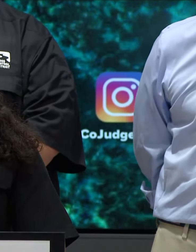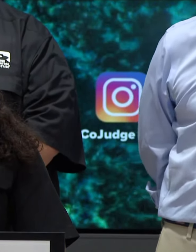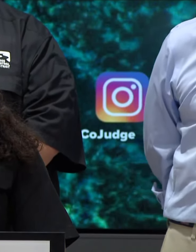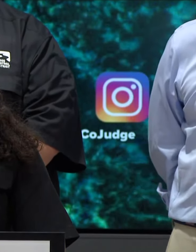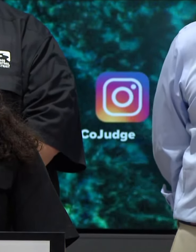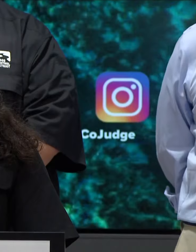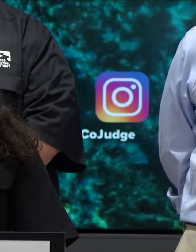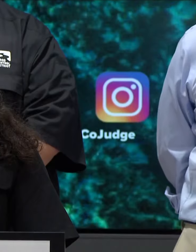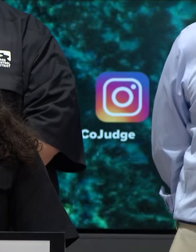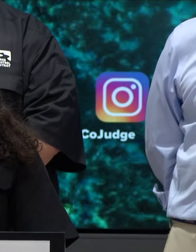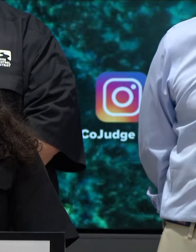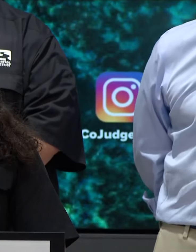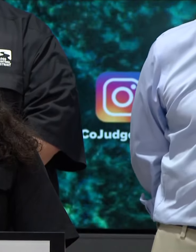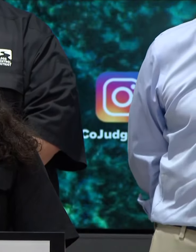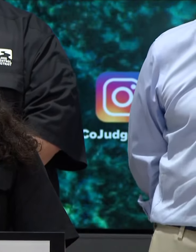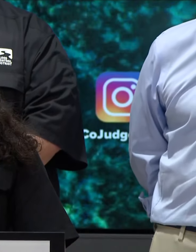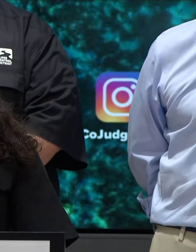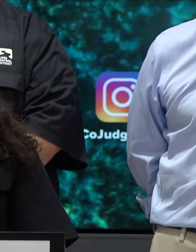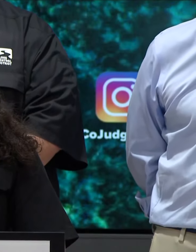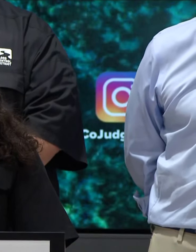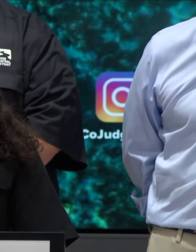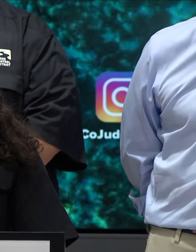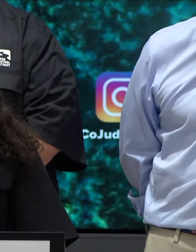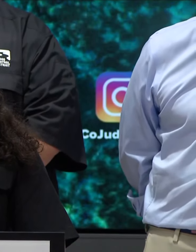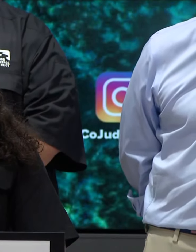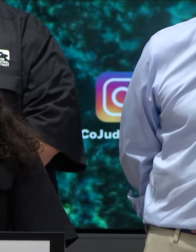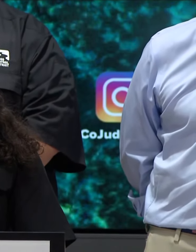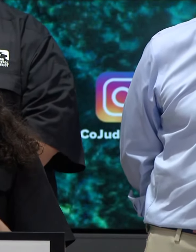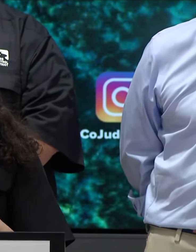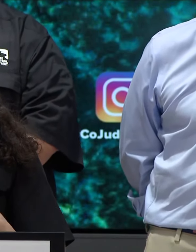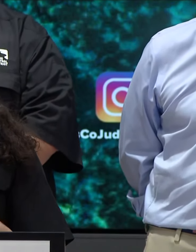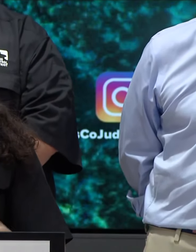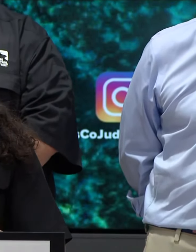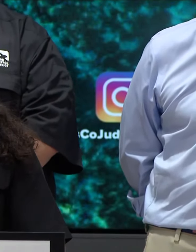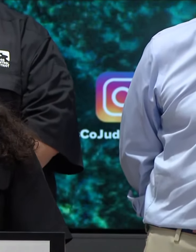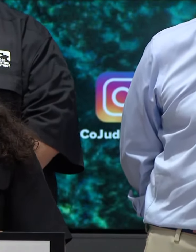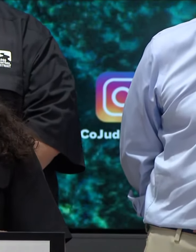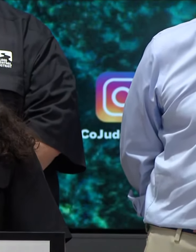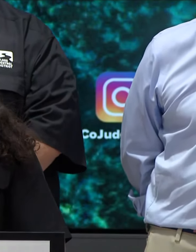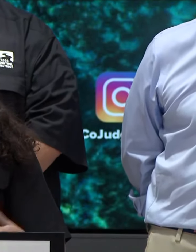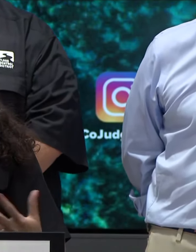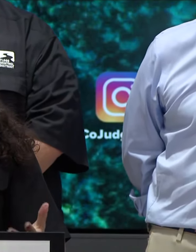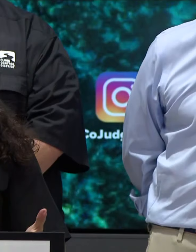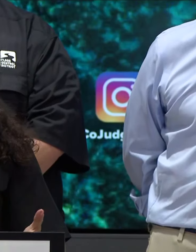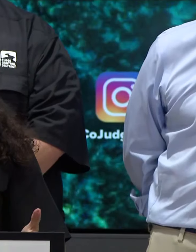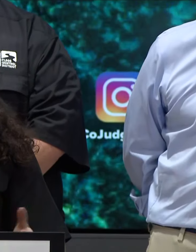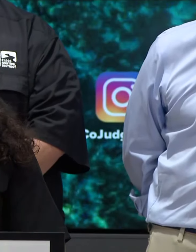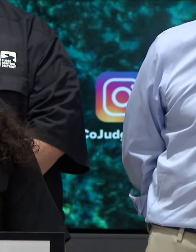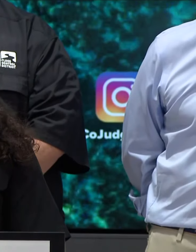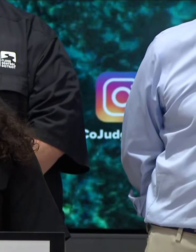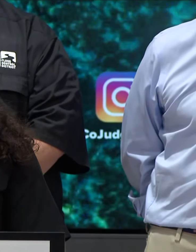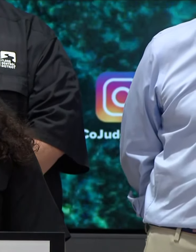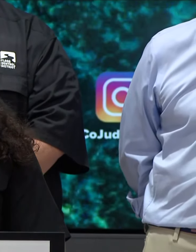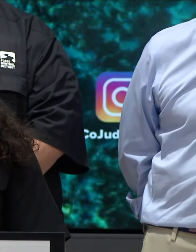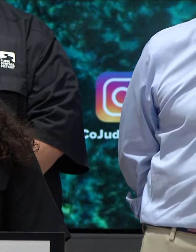fríos los alimentos perecederos. Entonces, pero aunque ese sea el caso, tienen los